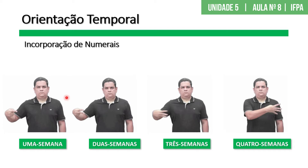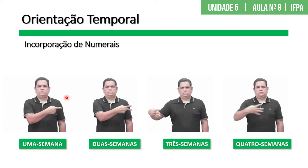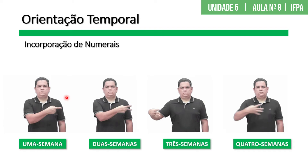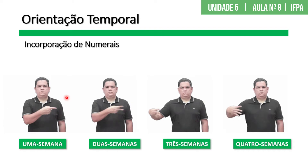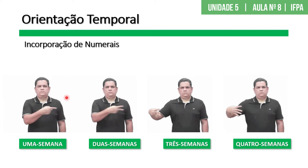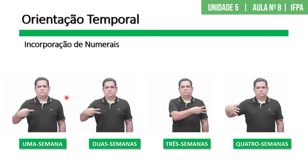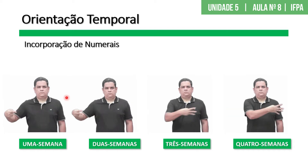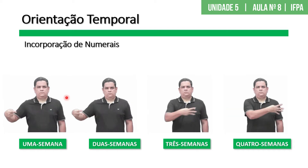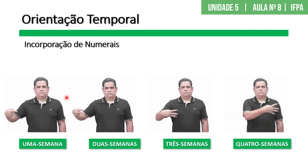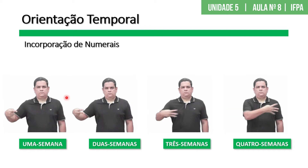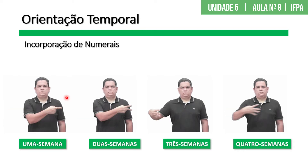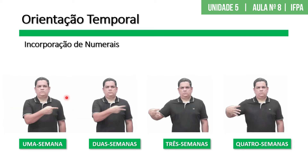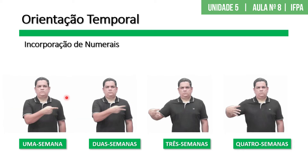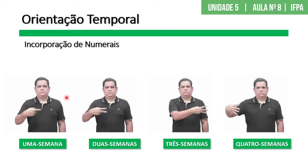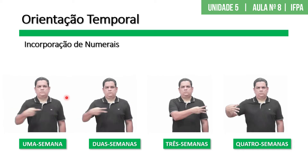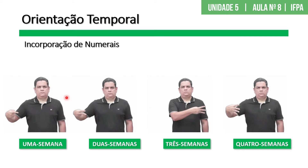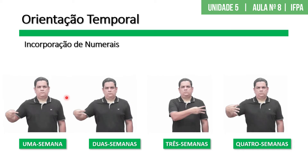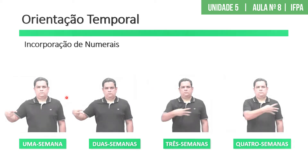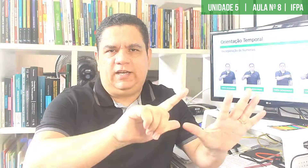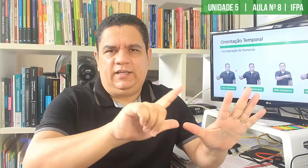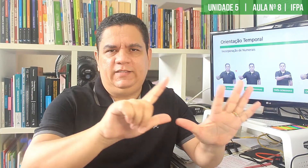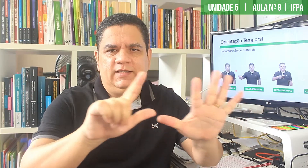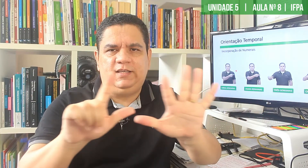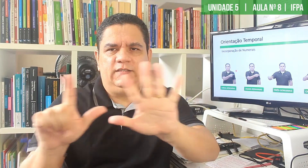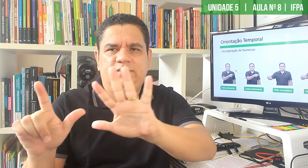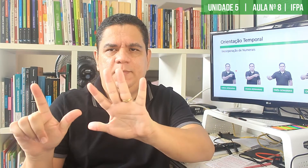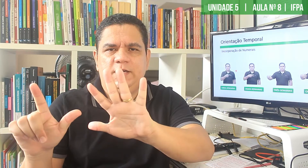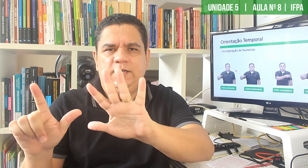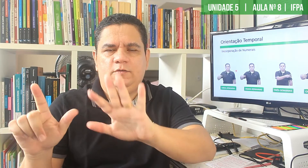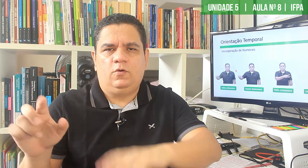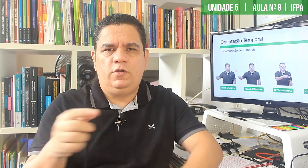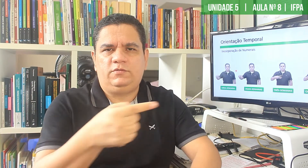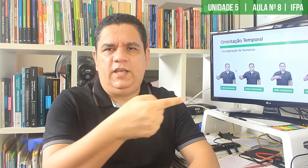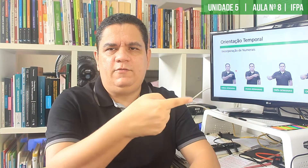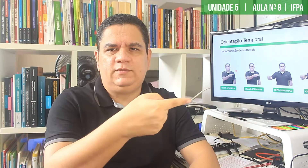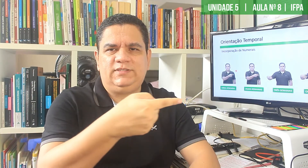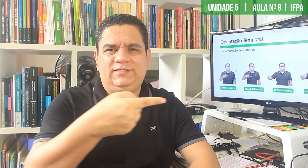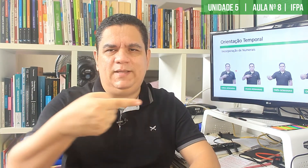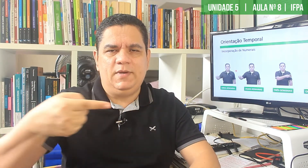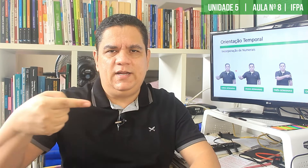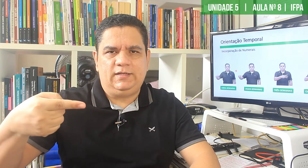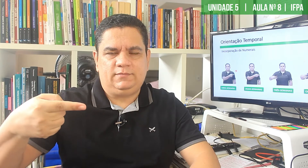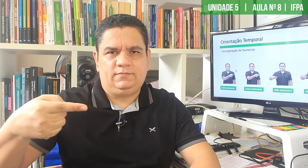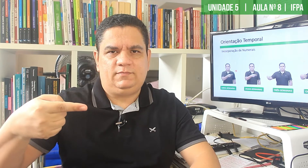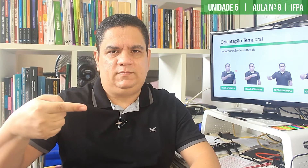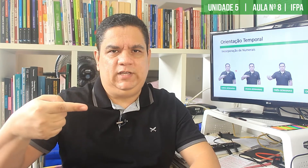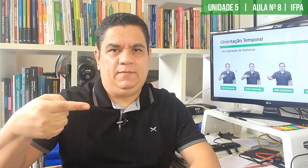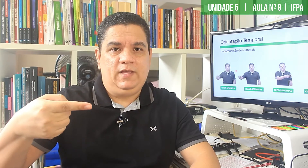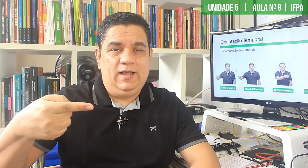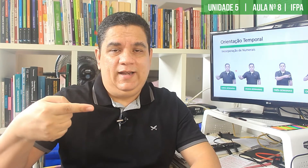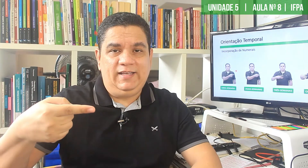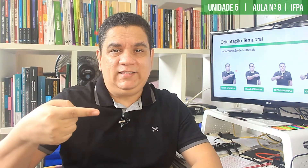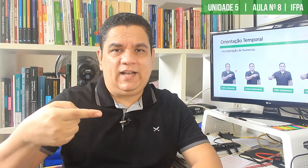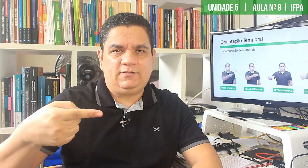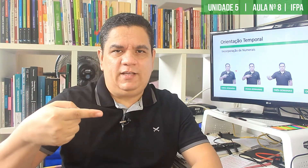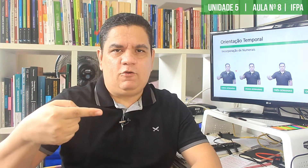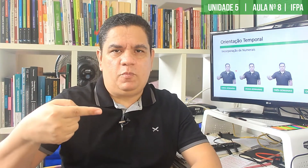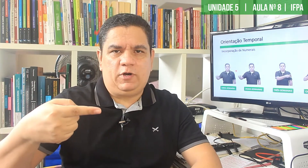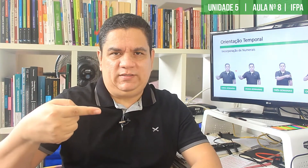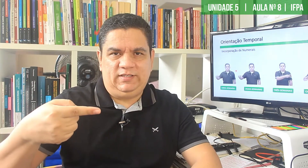Então, lembrando que o sinal de semana eu tenho 2 sinais, tá? Esse aqui, semana, ou eu tenho semana, tá? Nesse caso da incorporação,